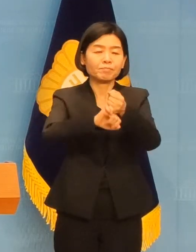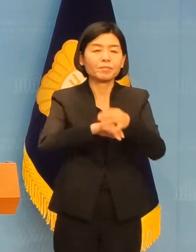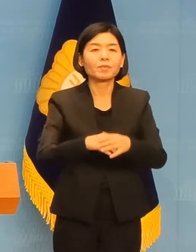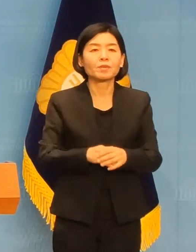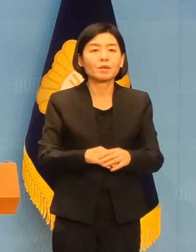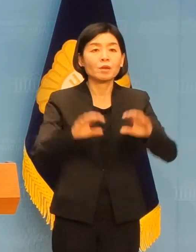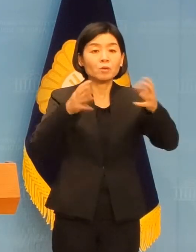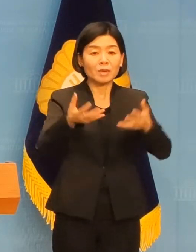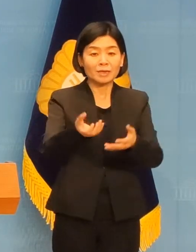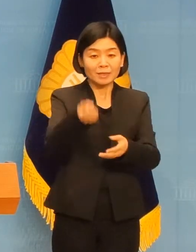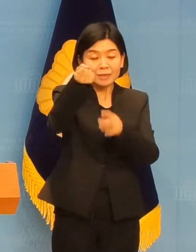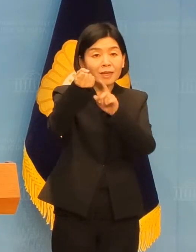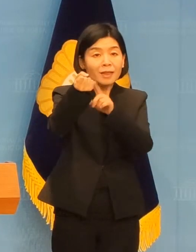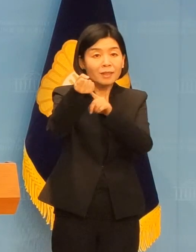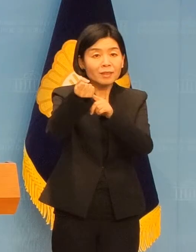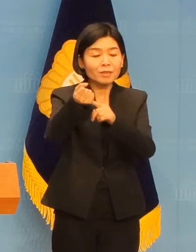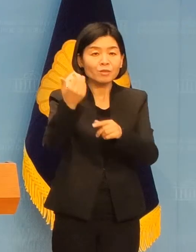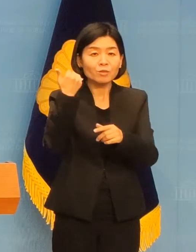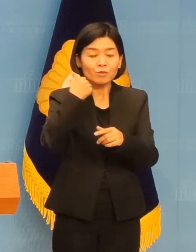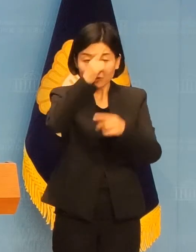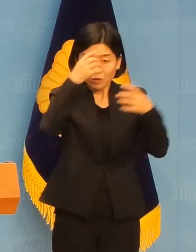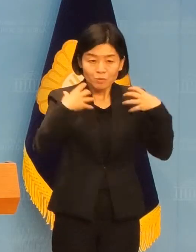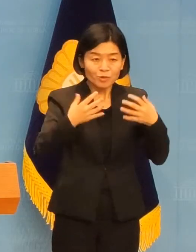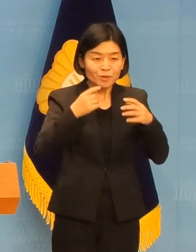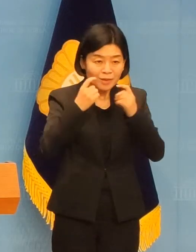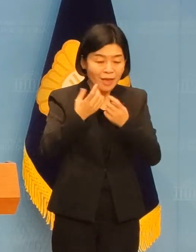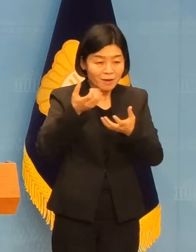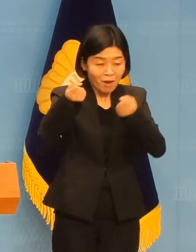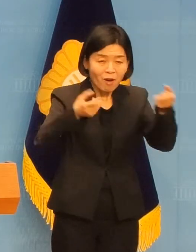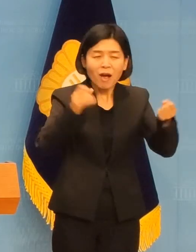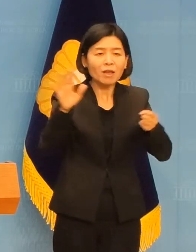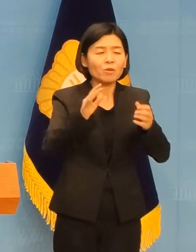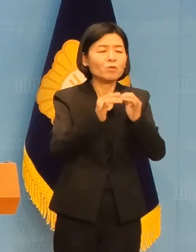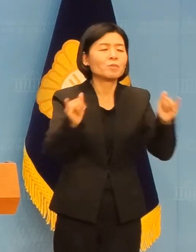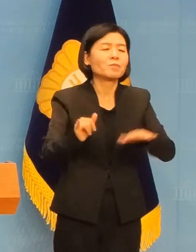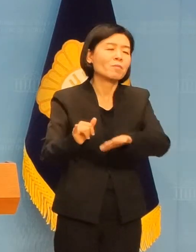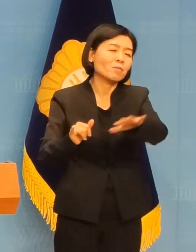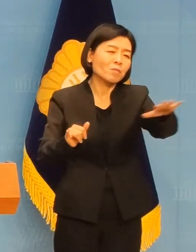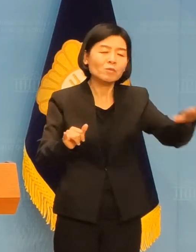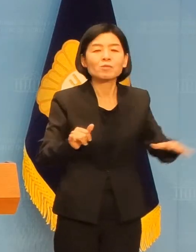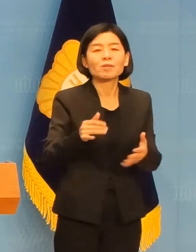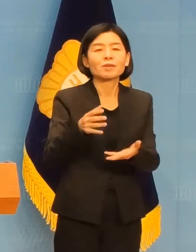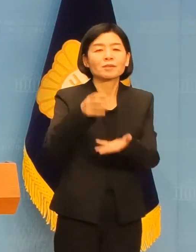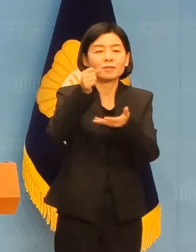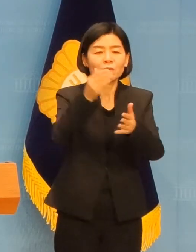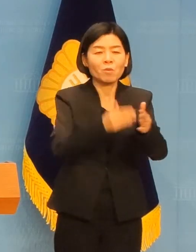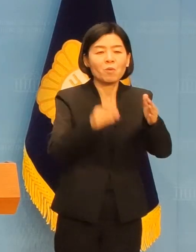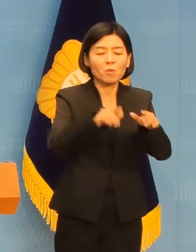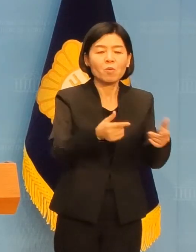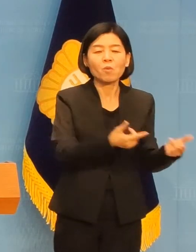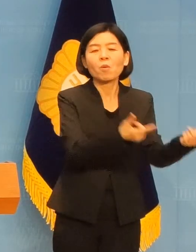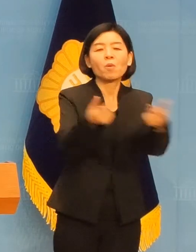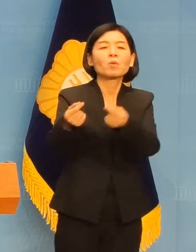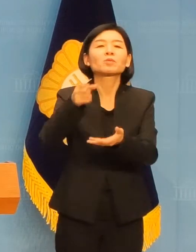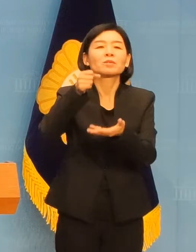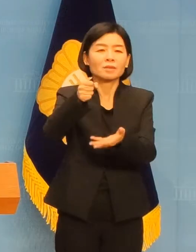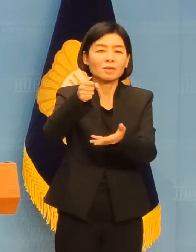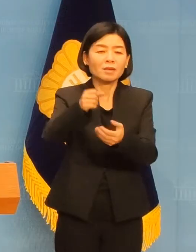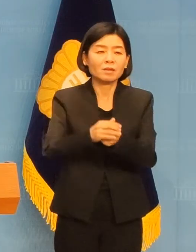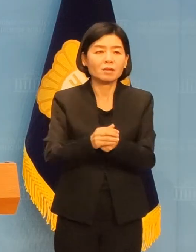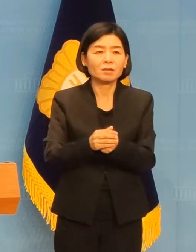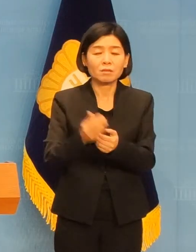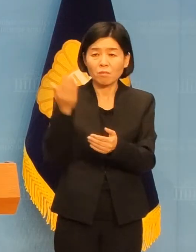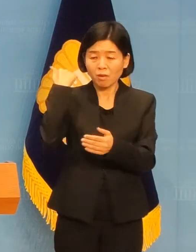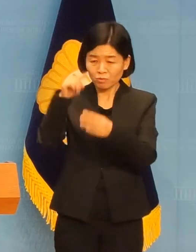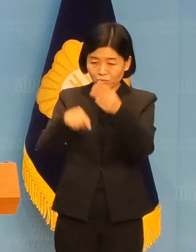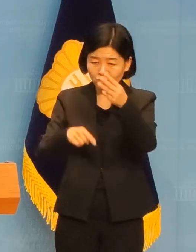국가의 자산은 어떤 정권의 소유가 아니라 국민 모두의 재산입니다. 그러나 윤석열 정부는 명확한